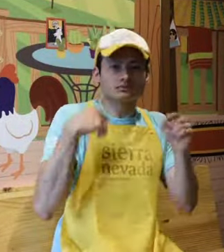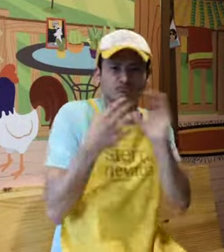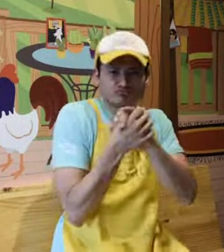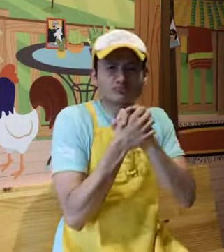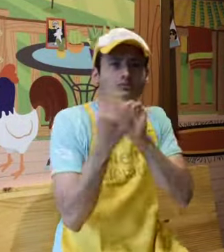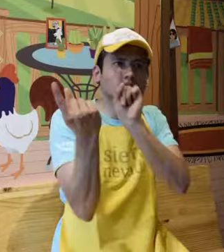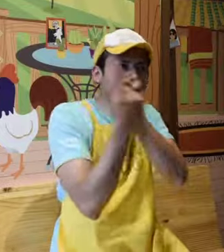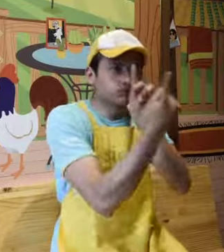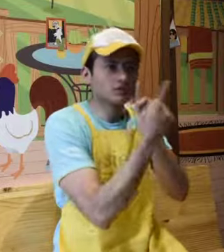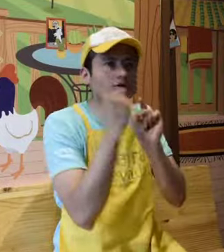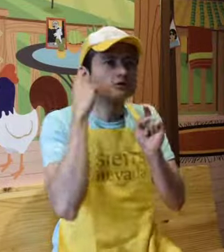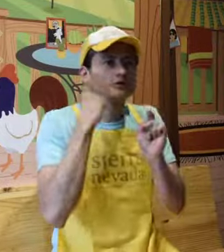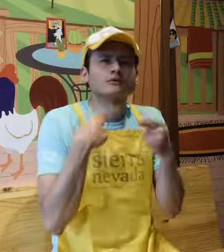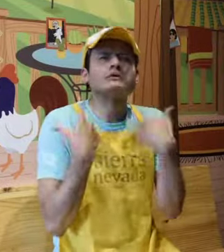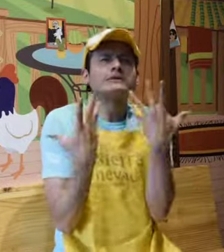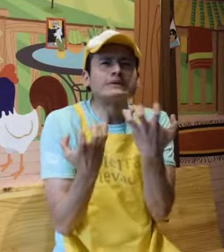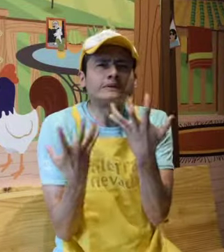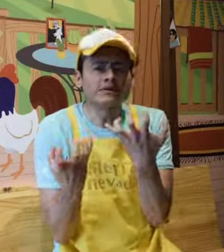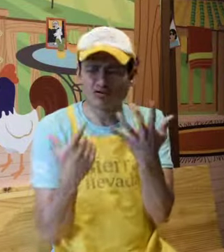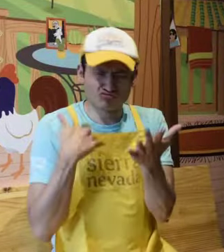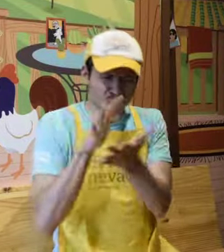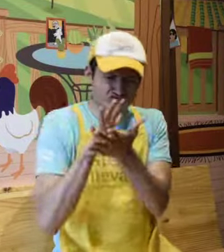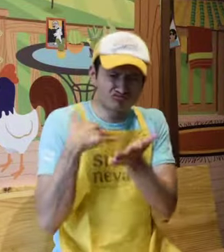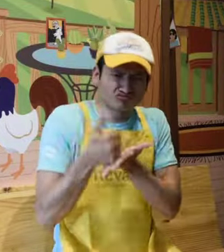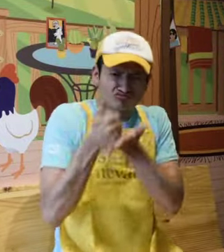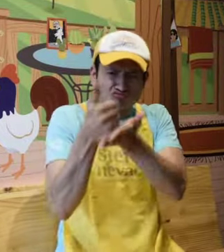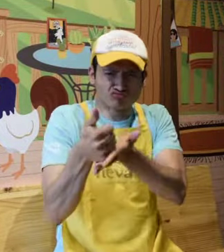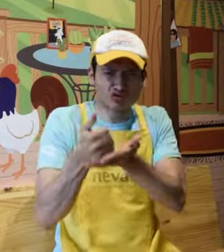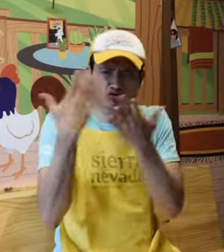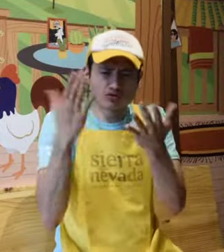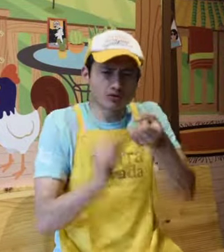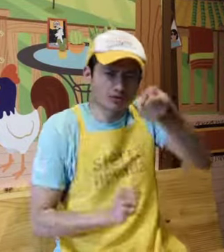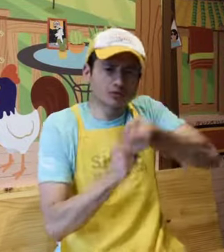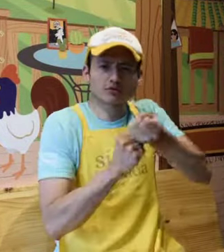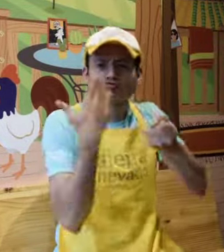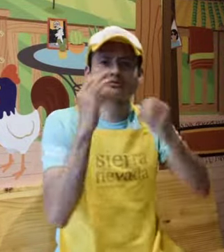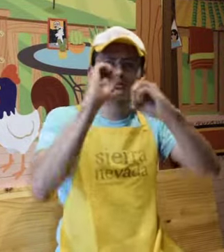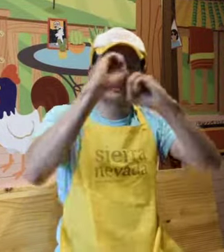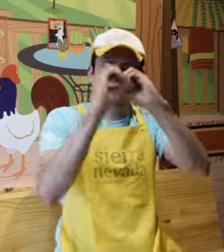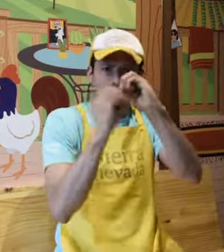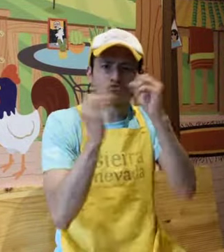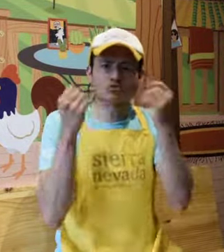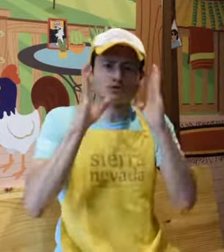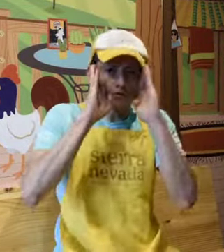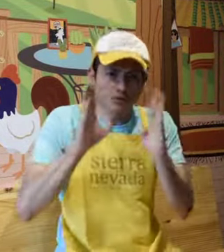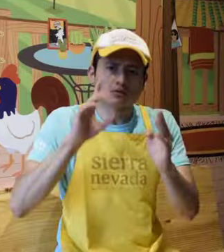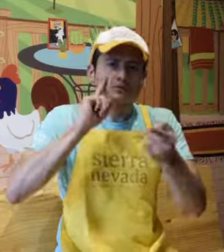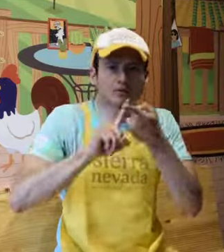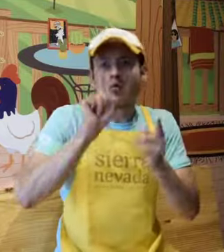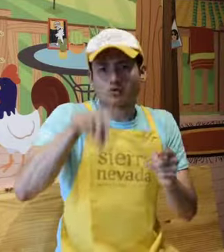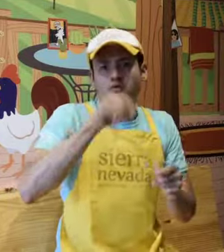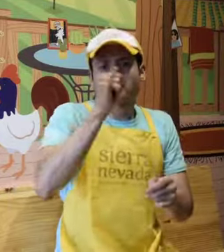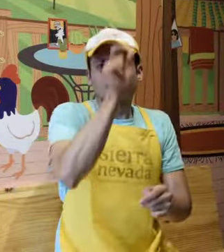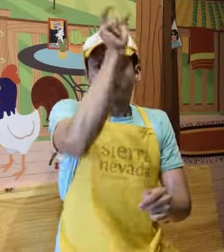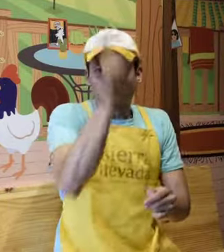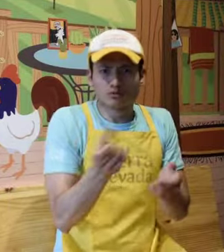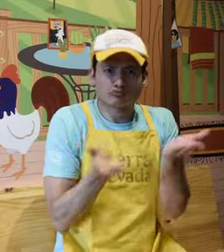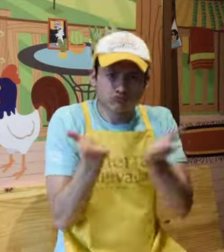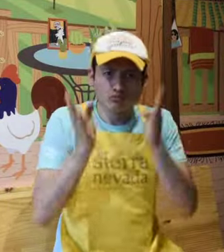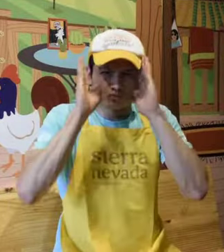El consejo que les doy a mis amigos, a los conocidos que quieran buscar un empleo es que asistan a Compensar.